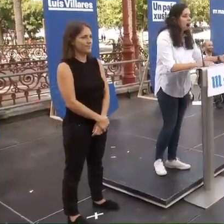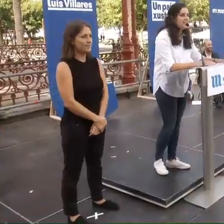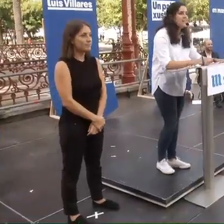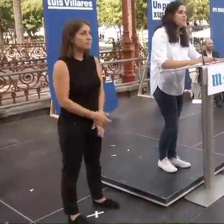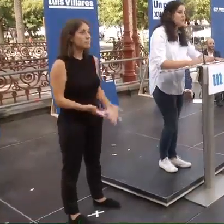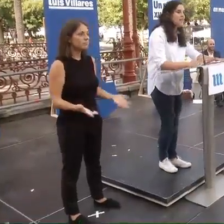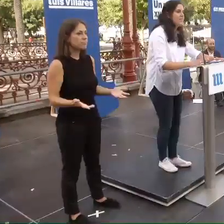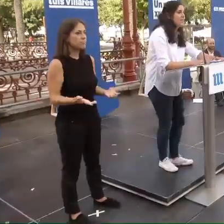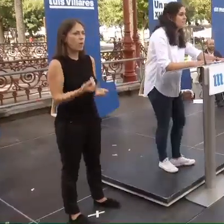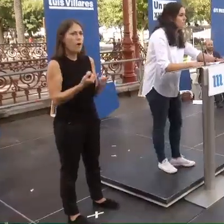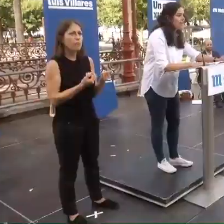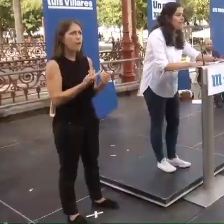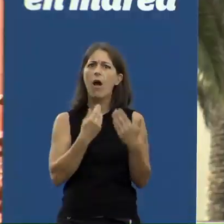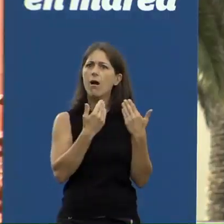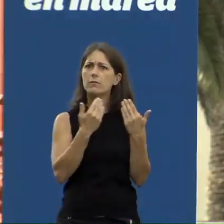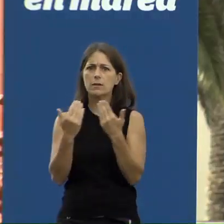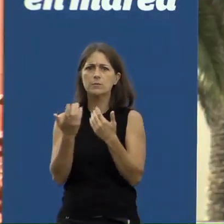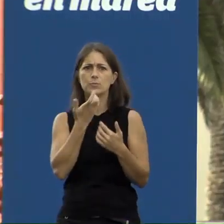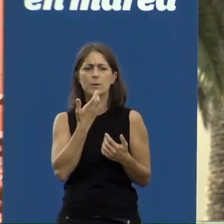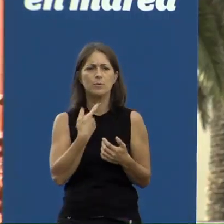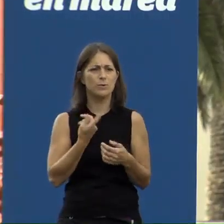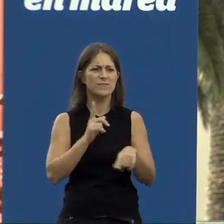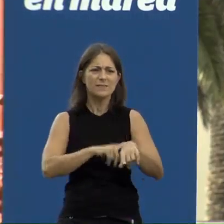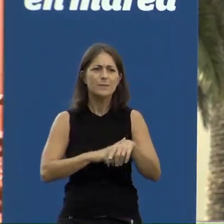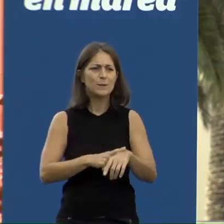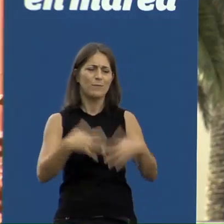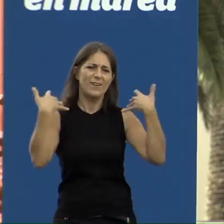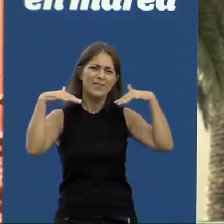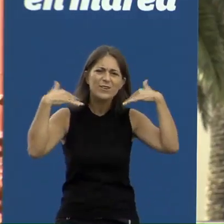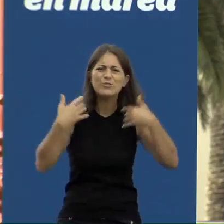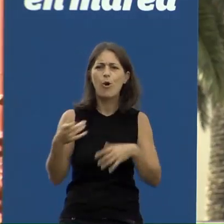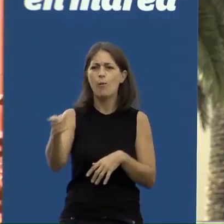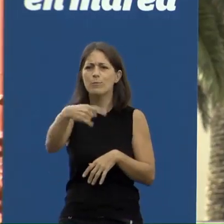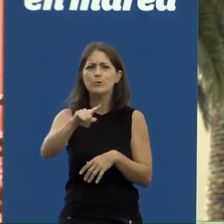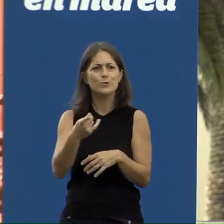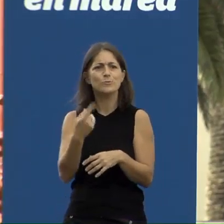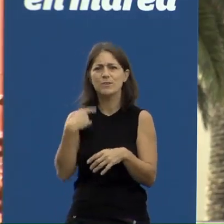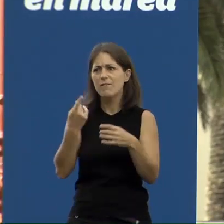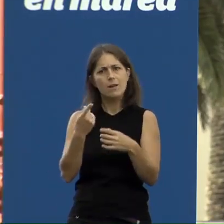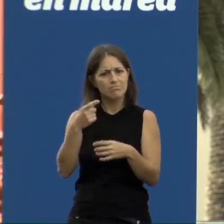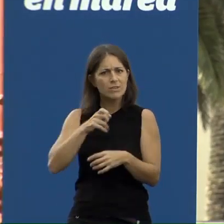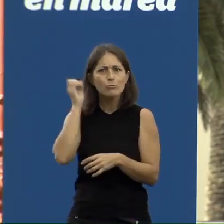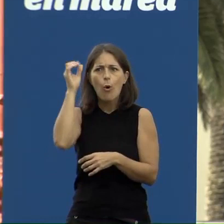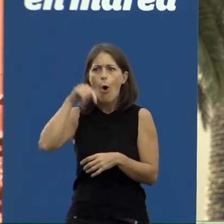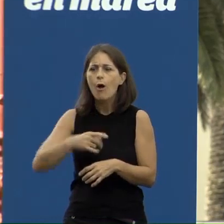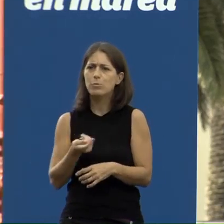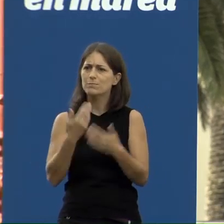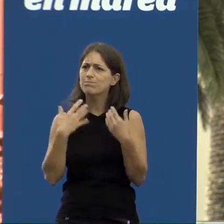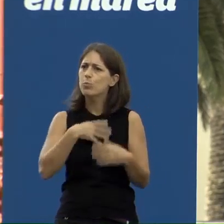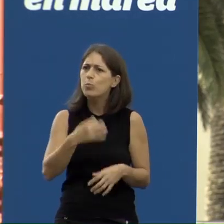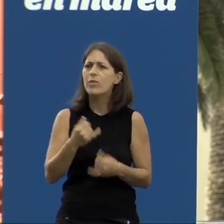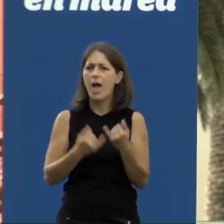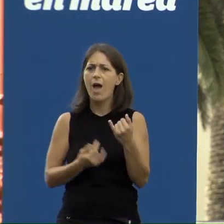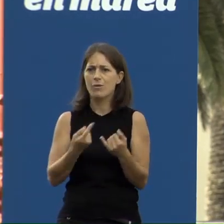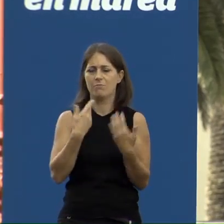Non podo estenderme nos agradecementos porque acabaría o tempo, pero grazas a Antón, grazas a todos os que fixestes este acto posible. Din que no mundo hai 2